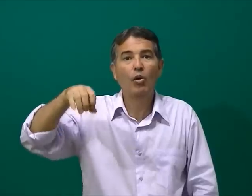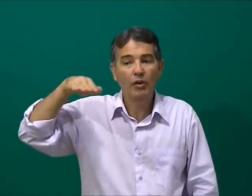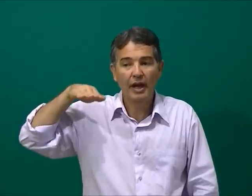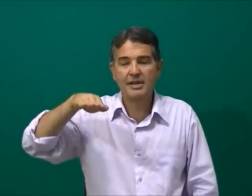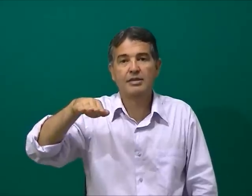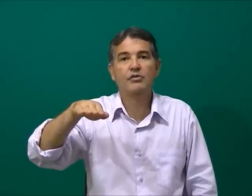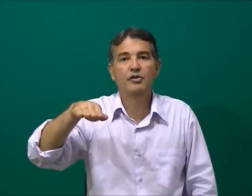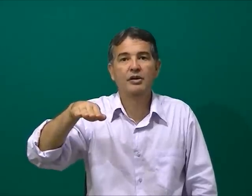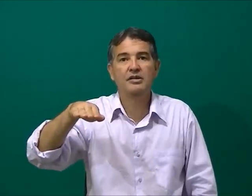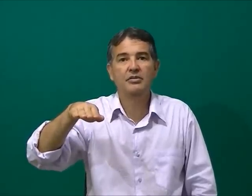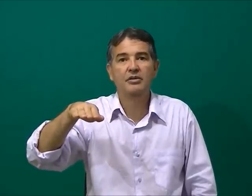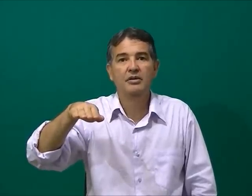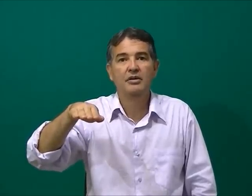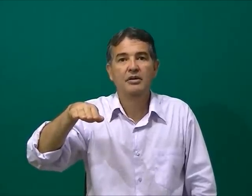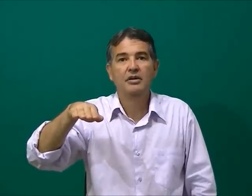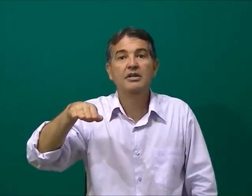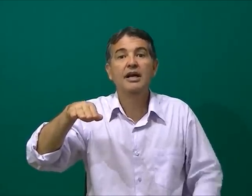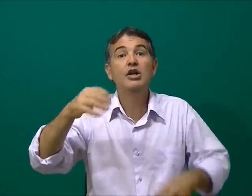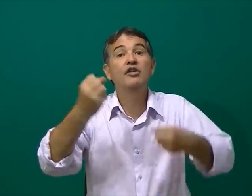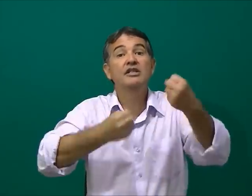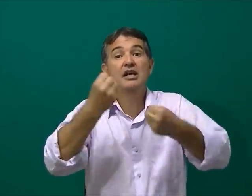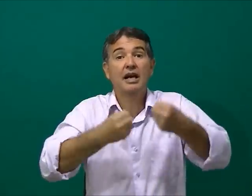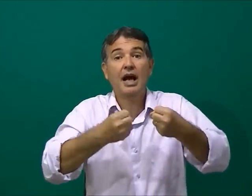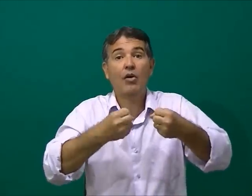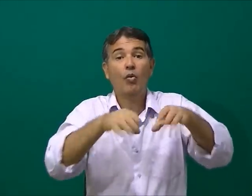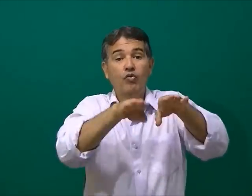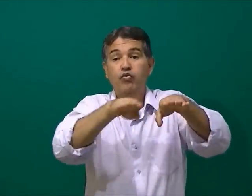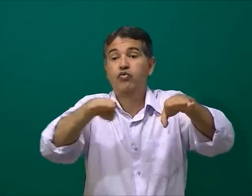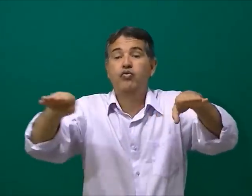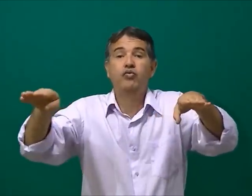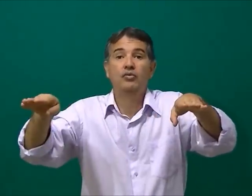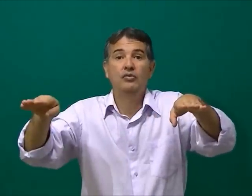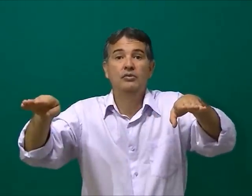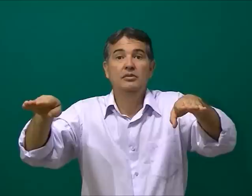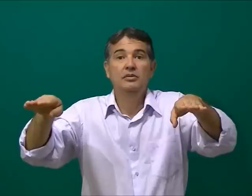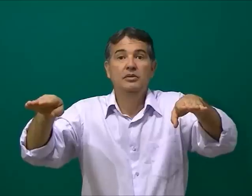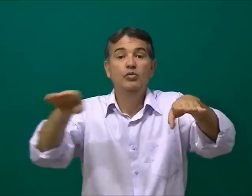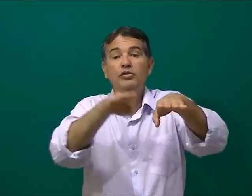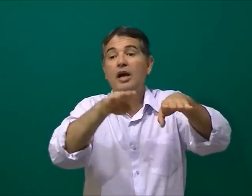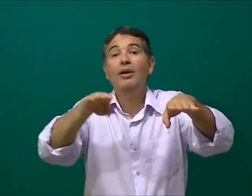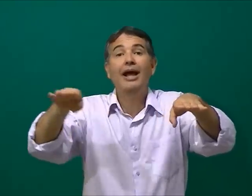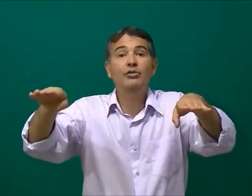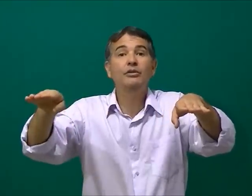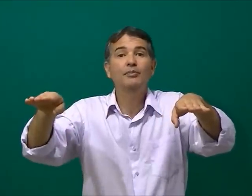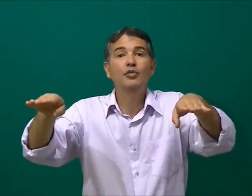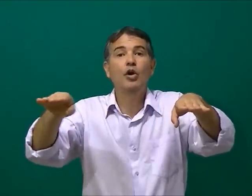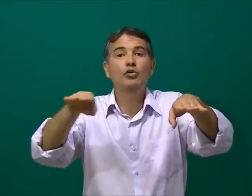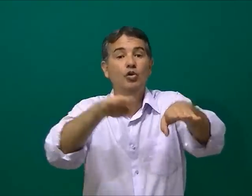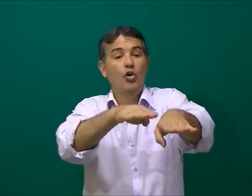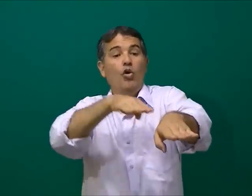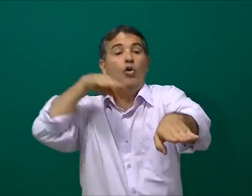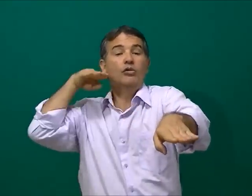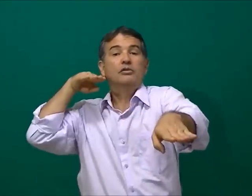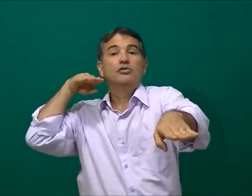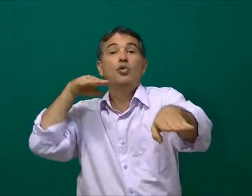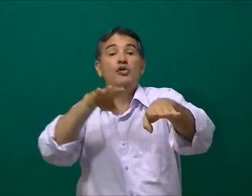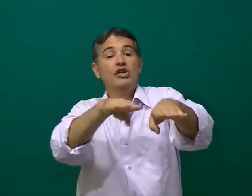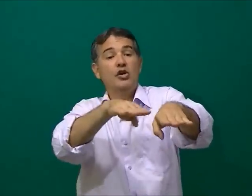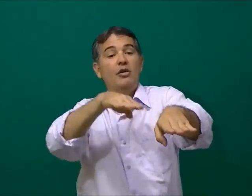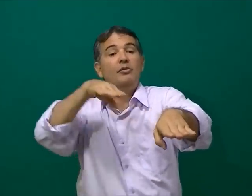ou essa configuração. E daí eu vou dizer carro, um está ao lado do outro. Ou no